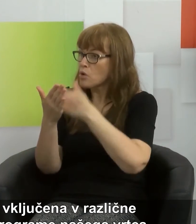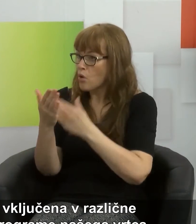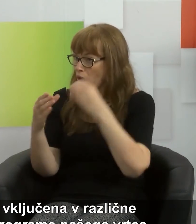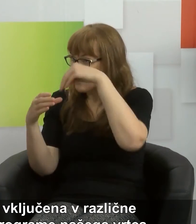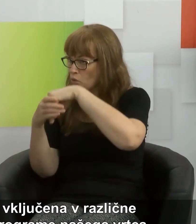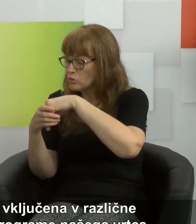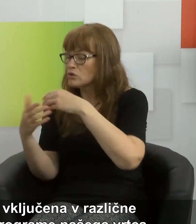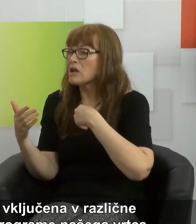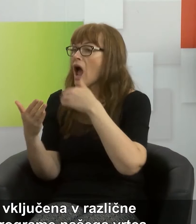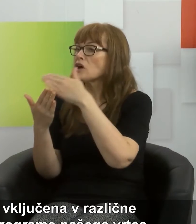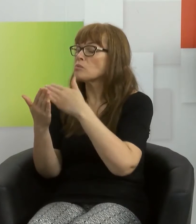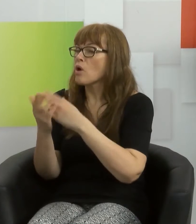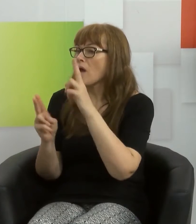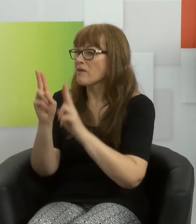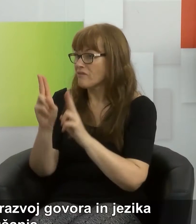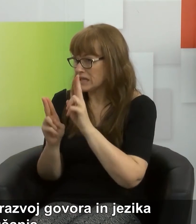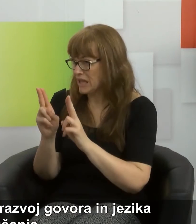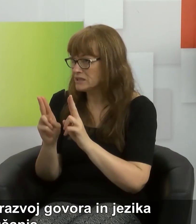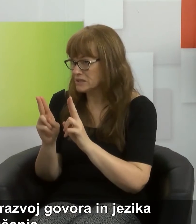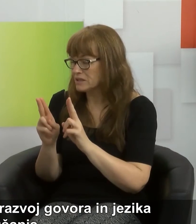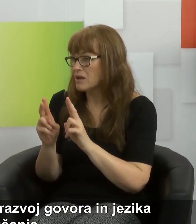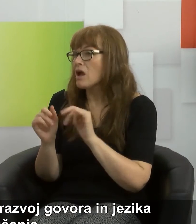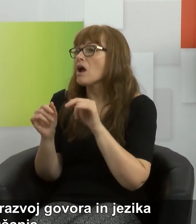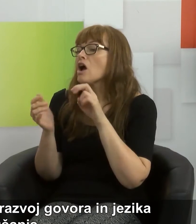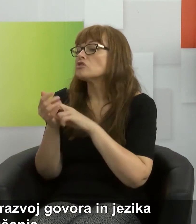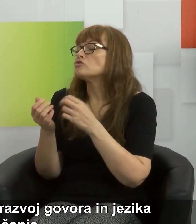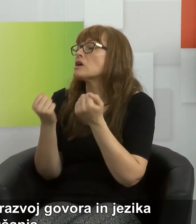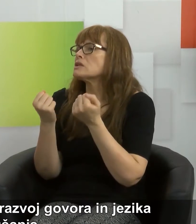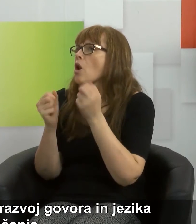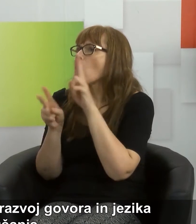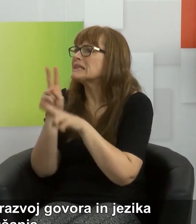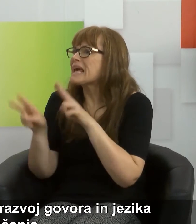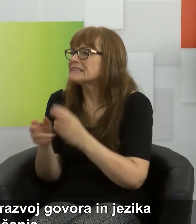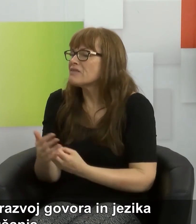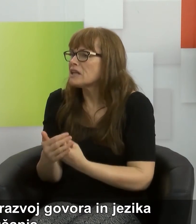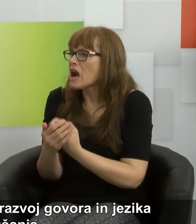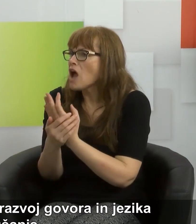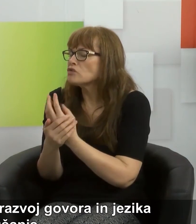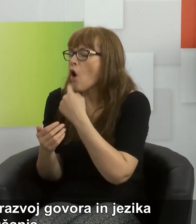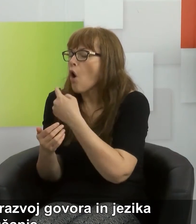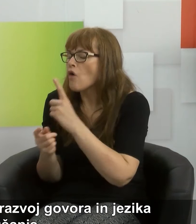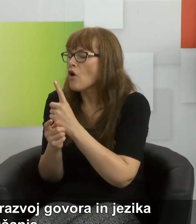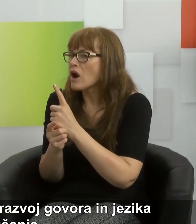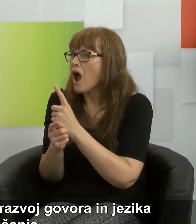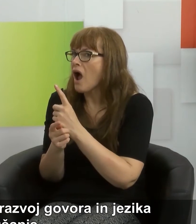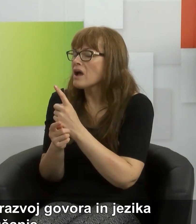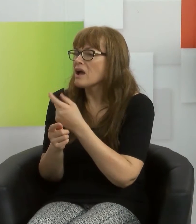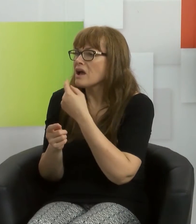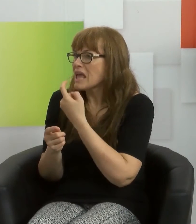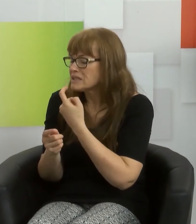v programe našega vrtca, ko je še zelo intenziven razvoj govora in jezika in